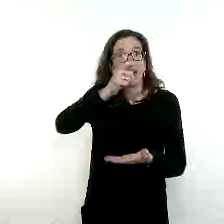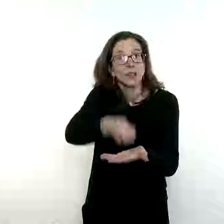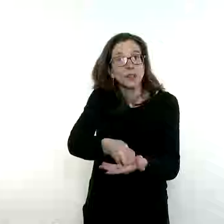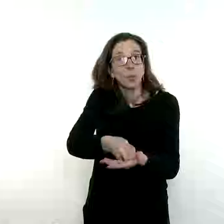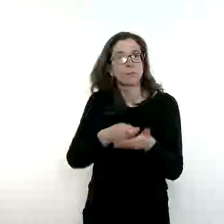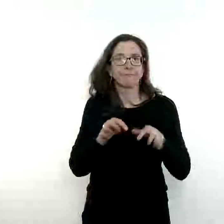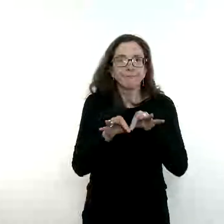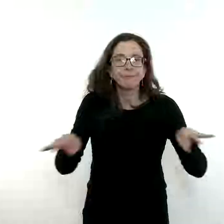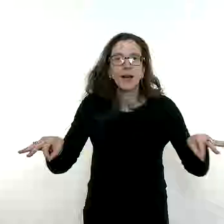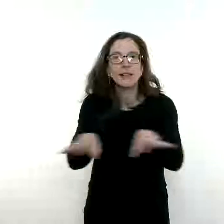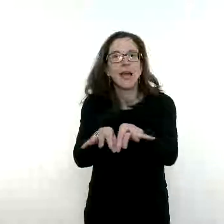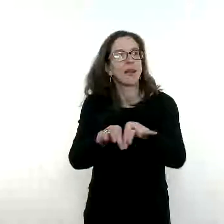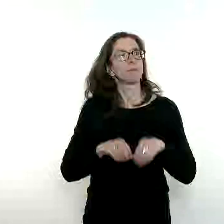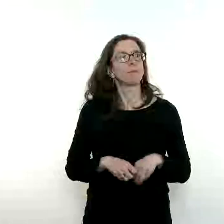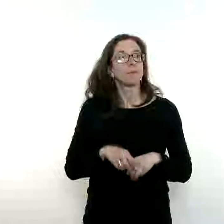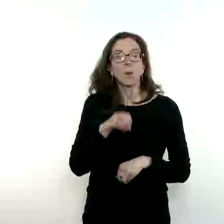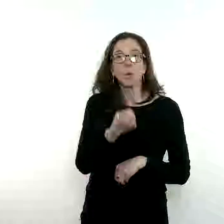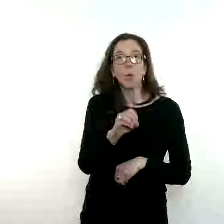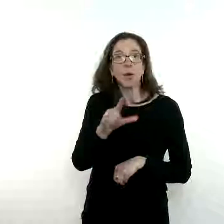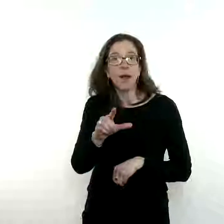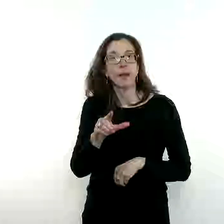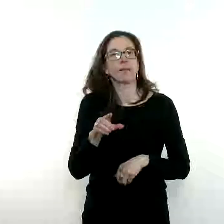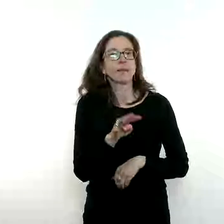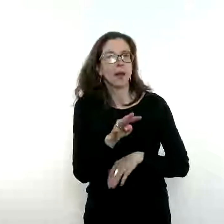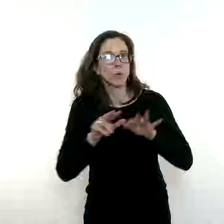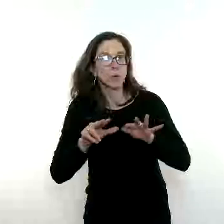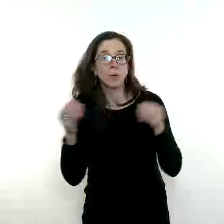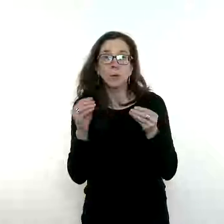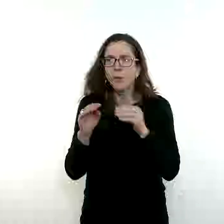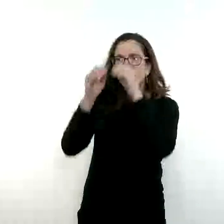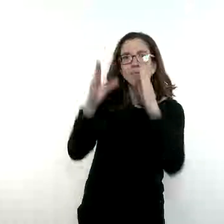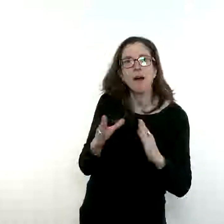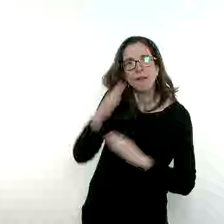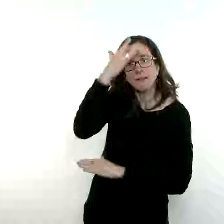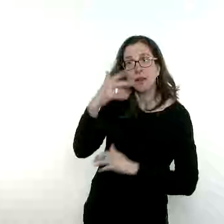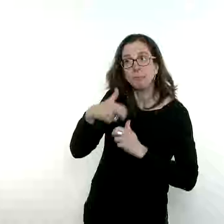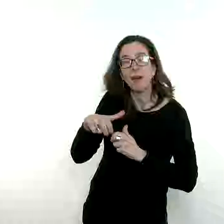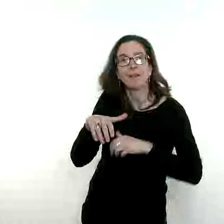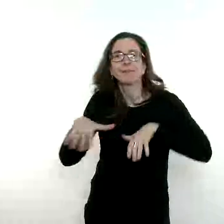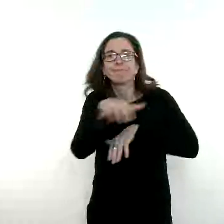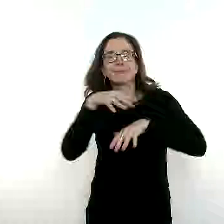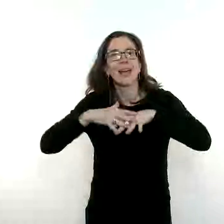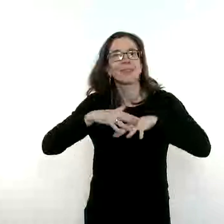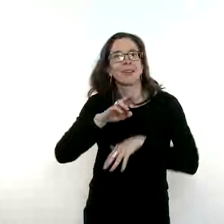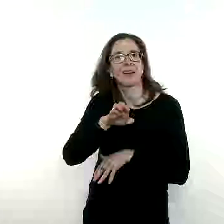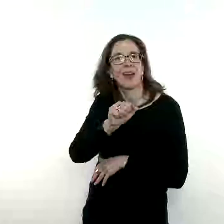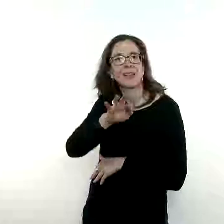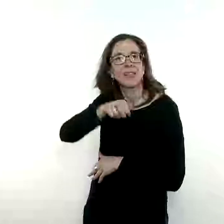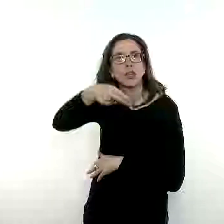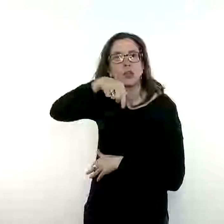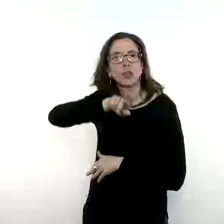la parcelle OL 48 située rue du Mas Saint-Pierre, dans la ZAC de la Restanque. Pas de demande